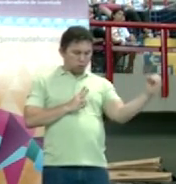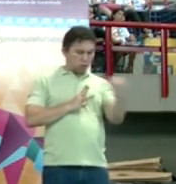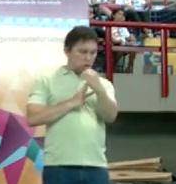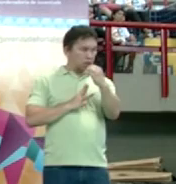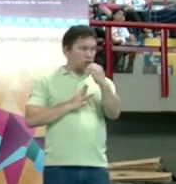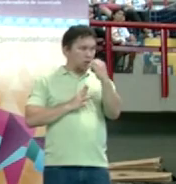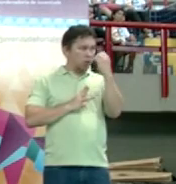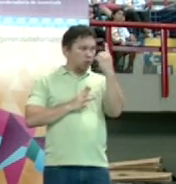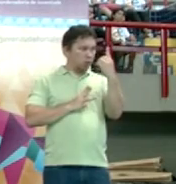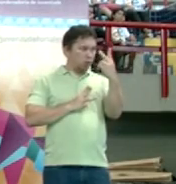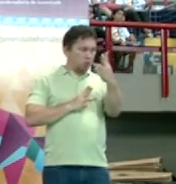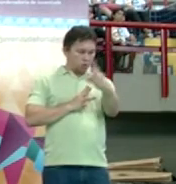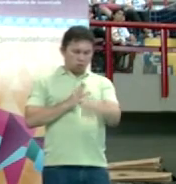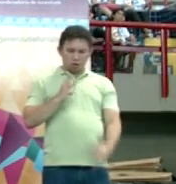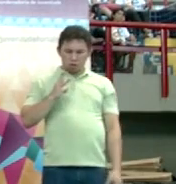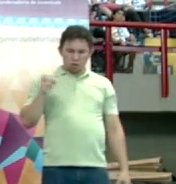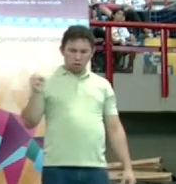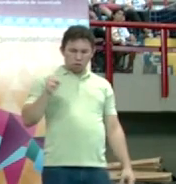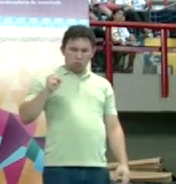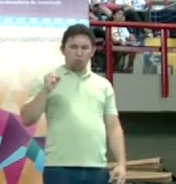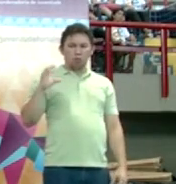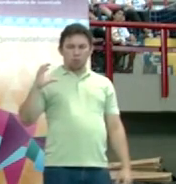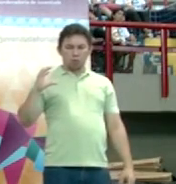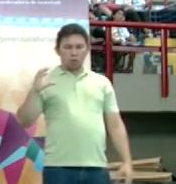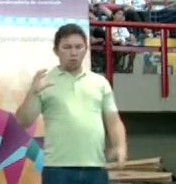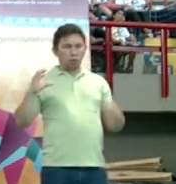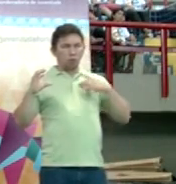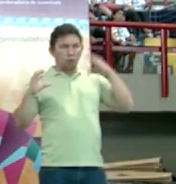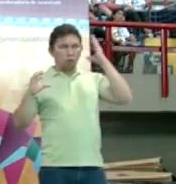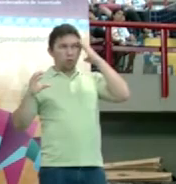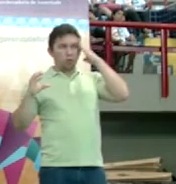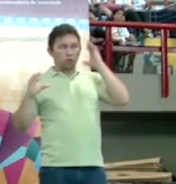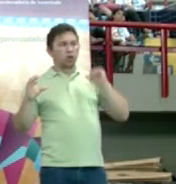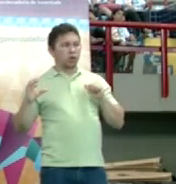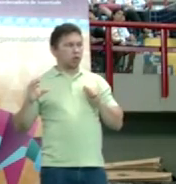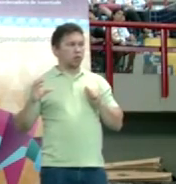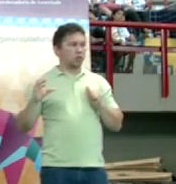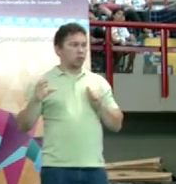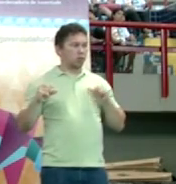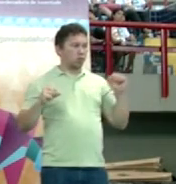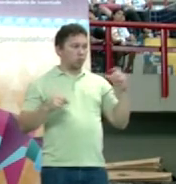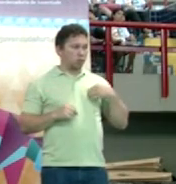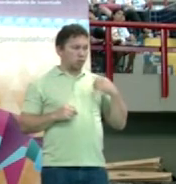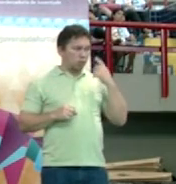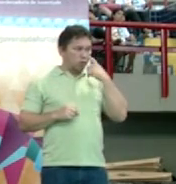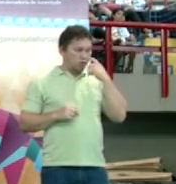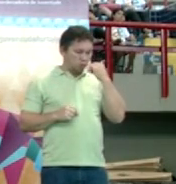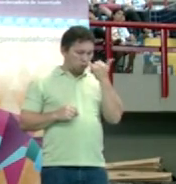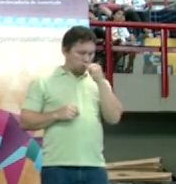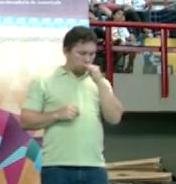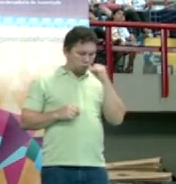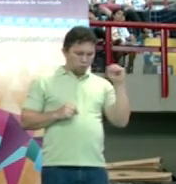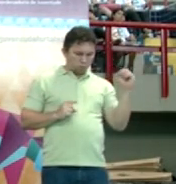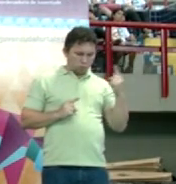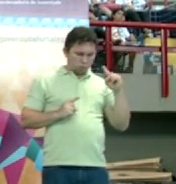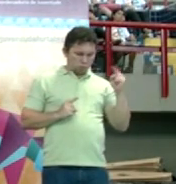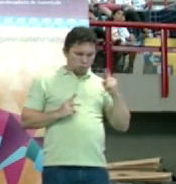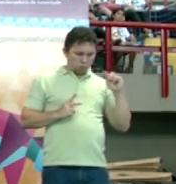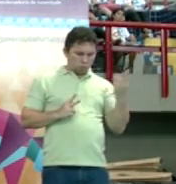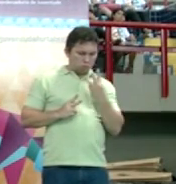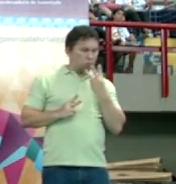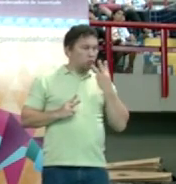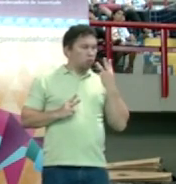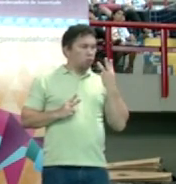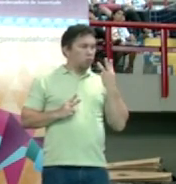3 coulomb por segundo. Aí você diz, entendi. Passa 3 cargas de 1 coulomb a